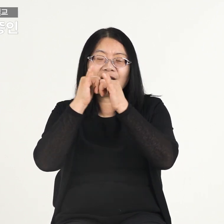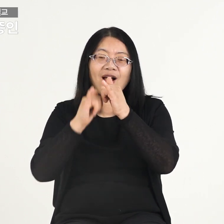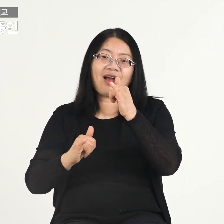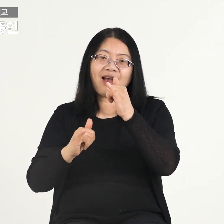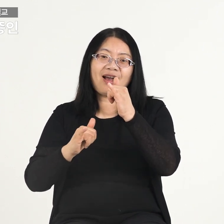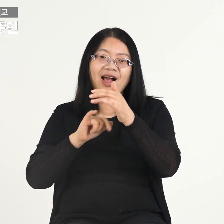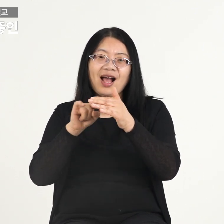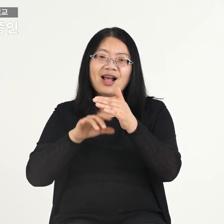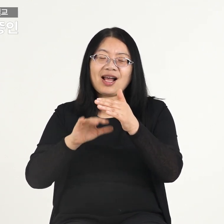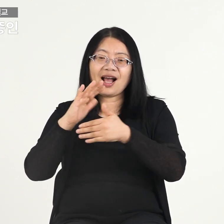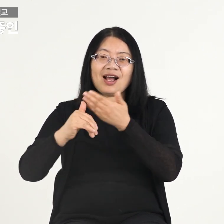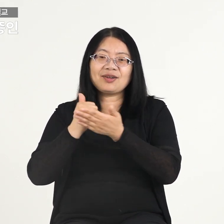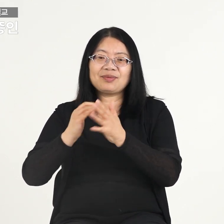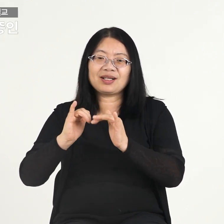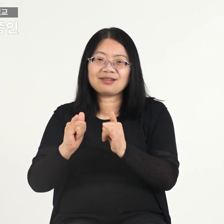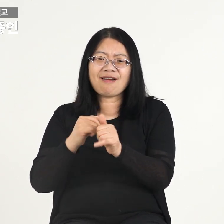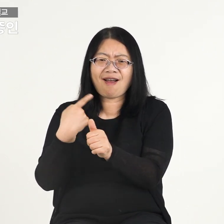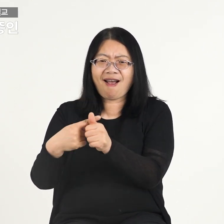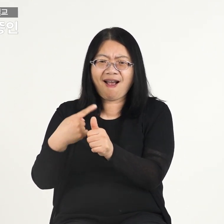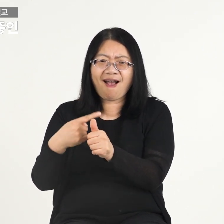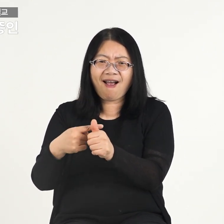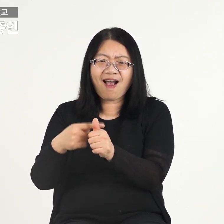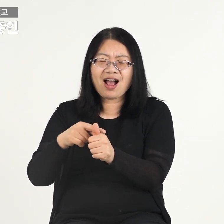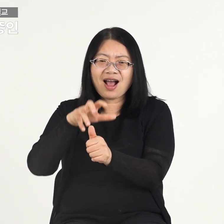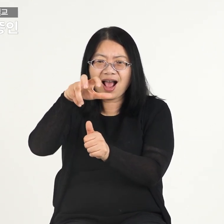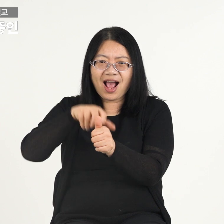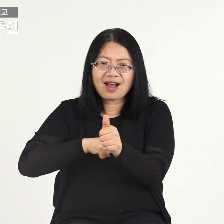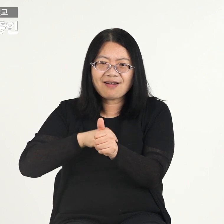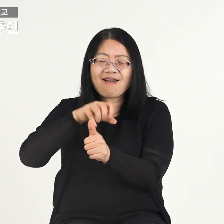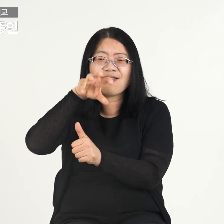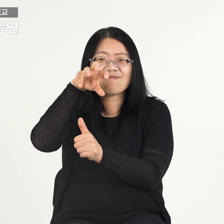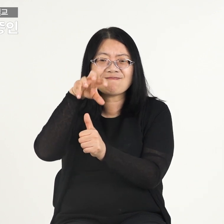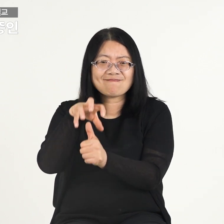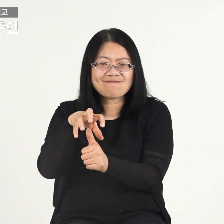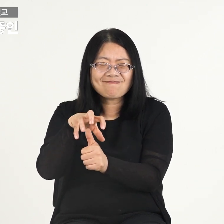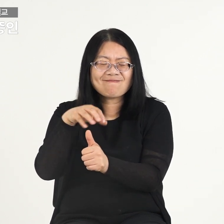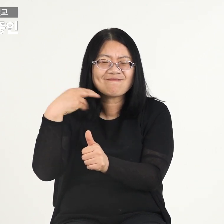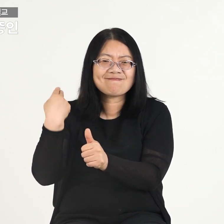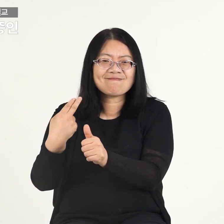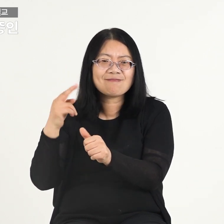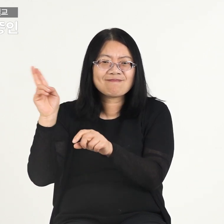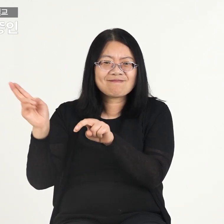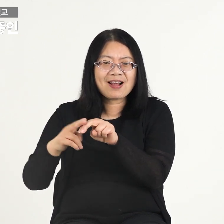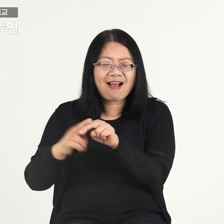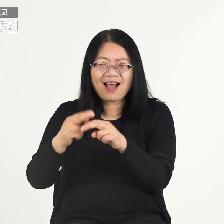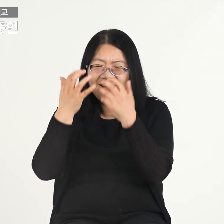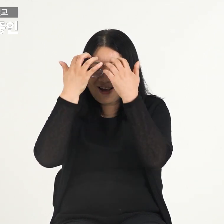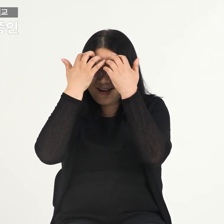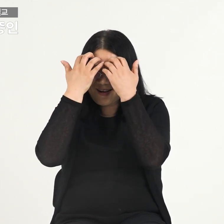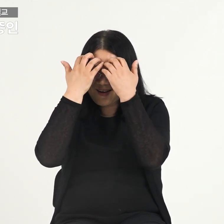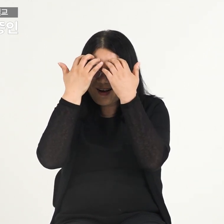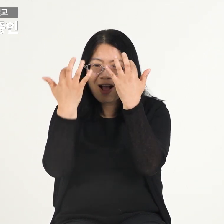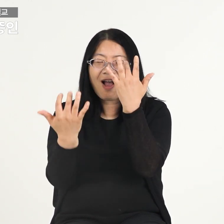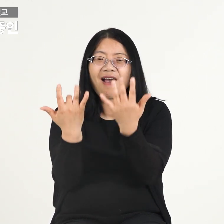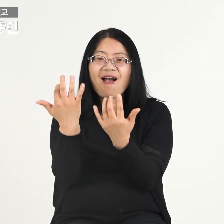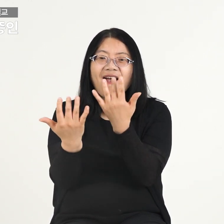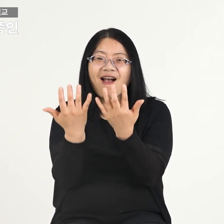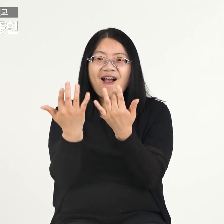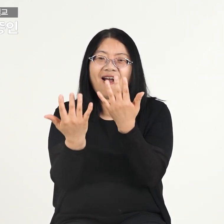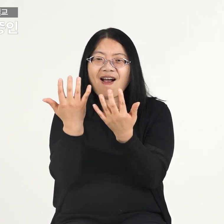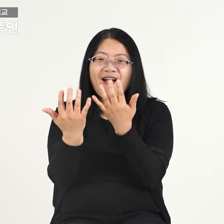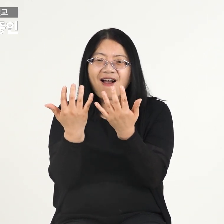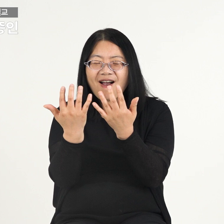하나님의 백성들을 핍박하고 착취하고 매질하고 고난의 풀물을